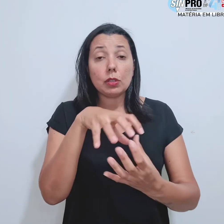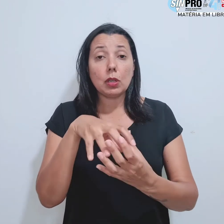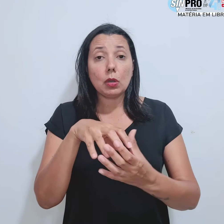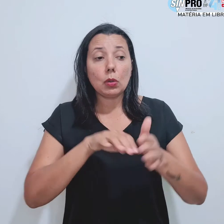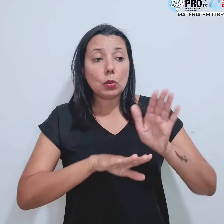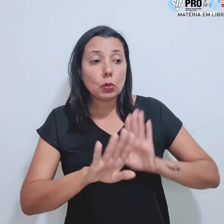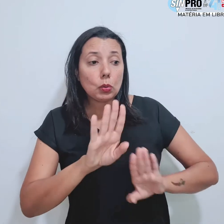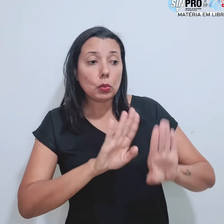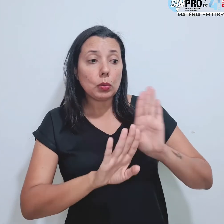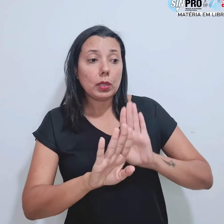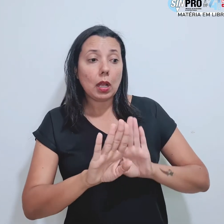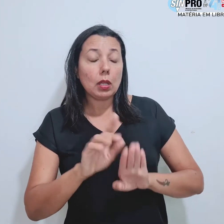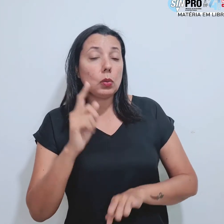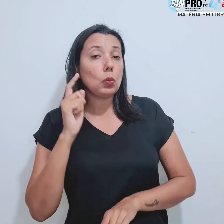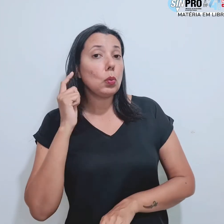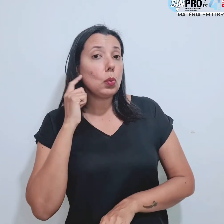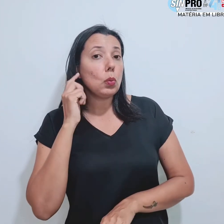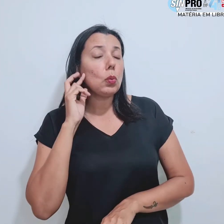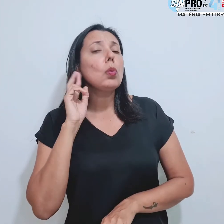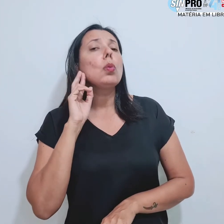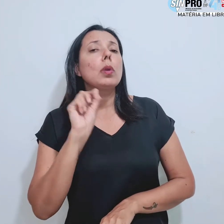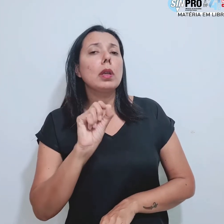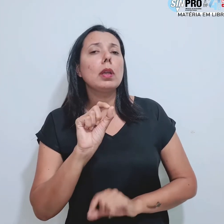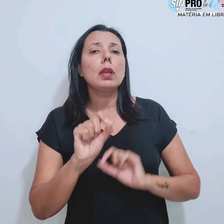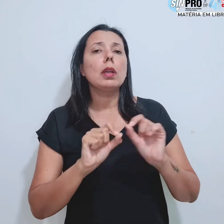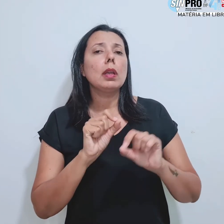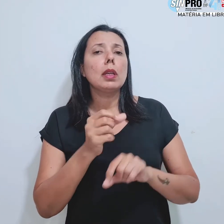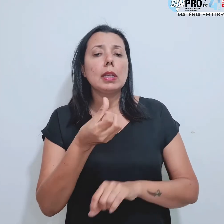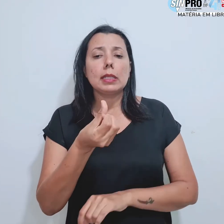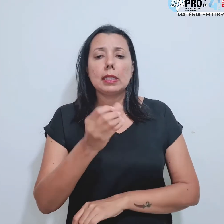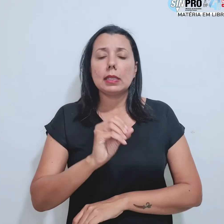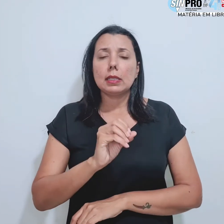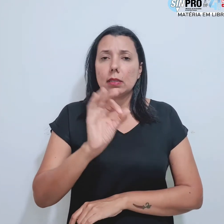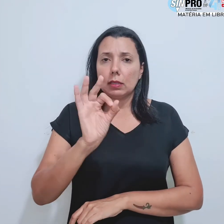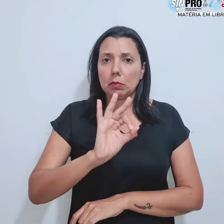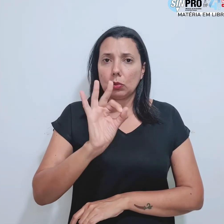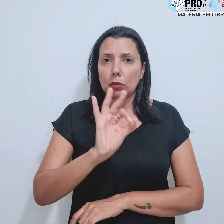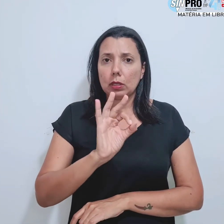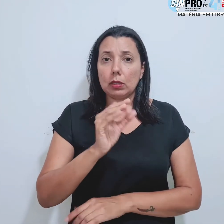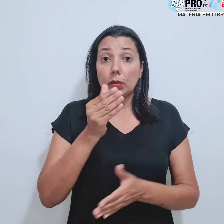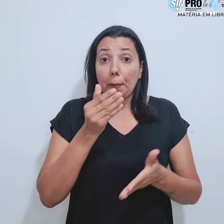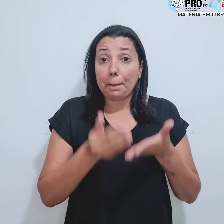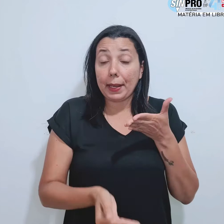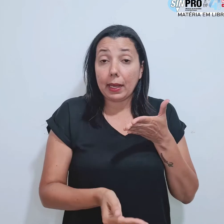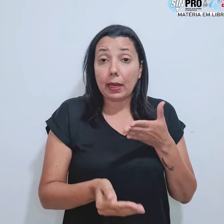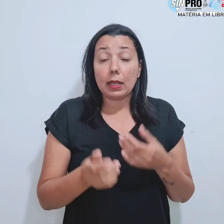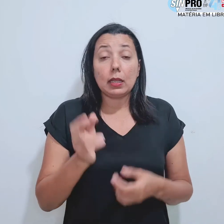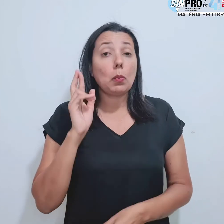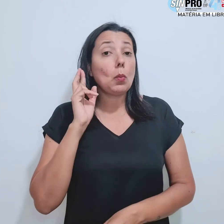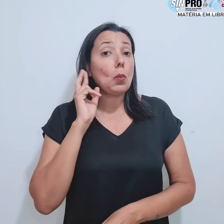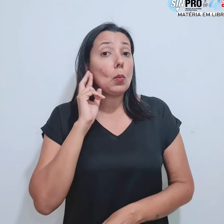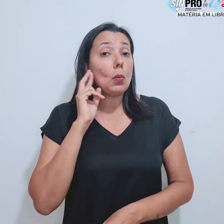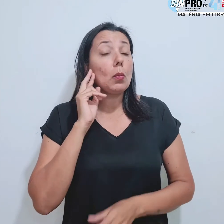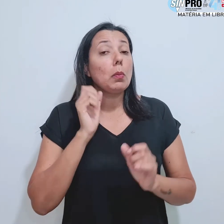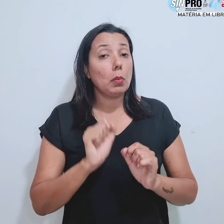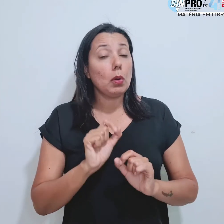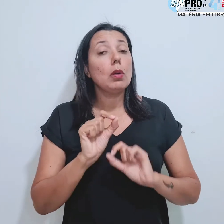do Cuidado Auditivo, quase 60% da perda auditiva pode